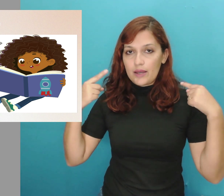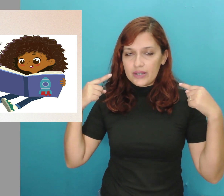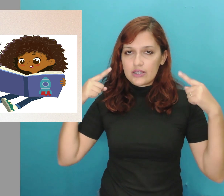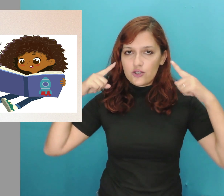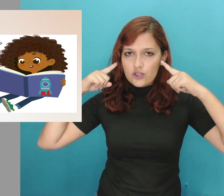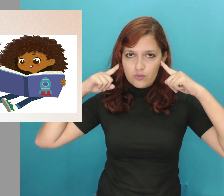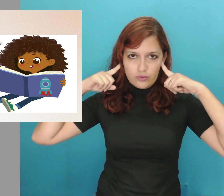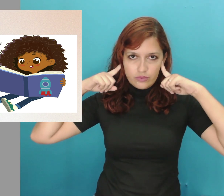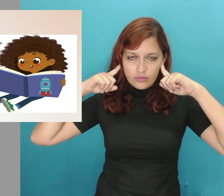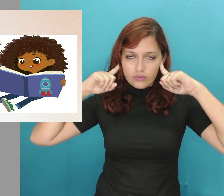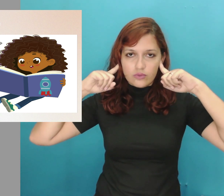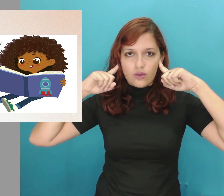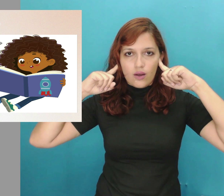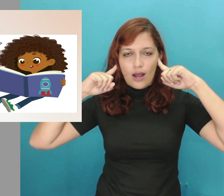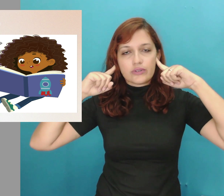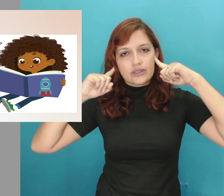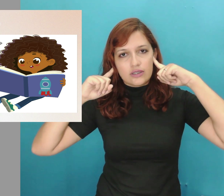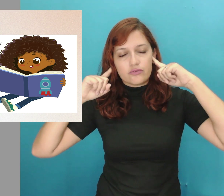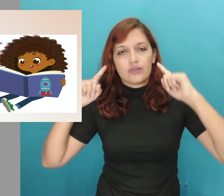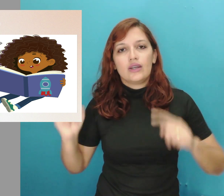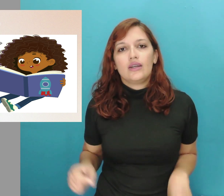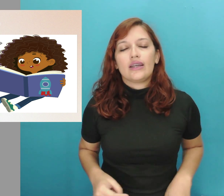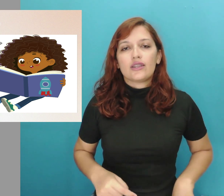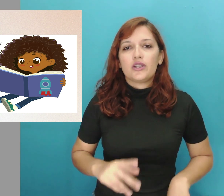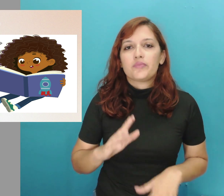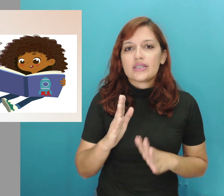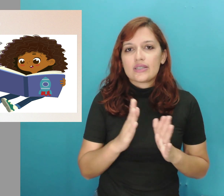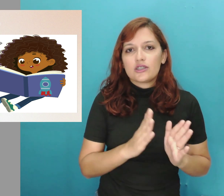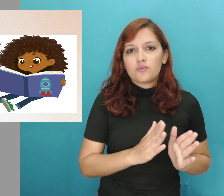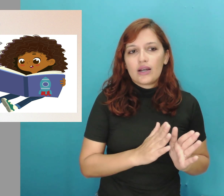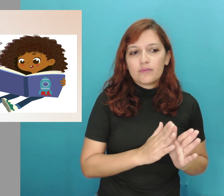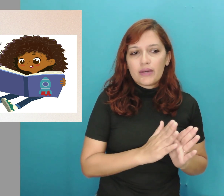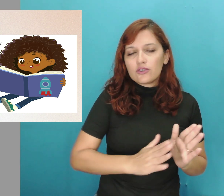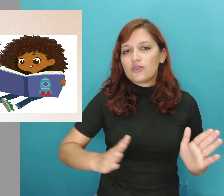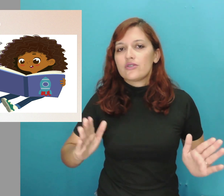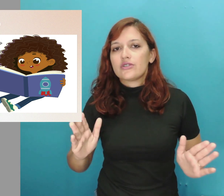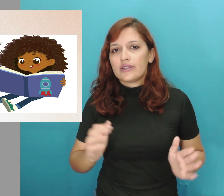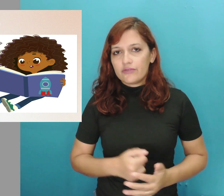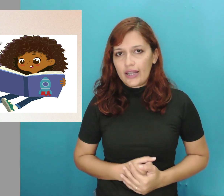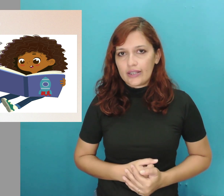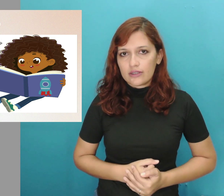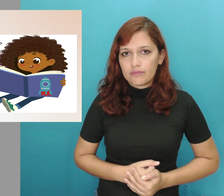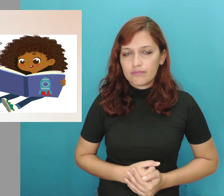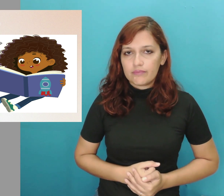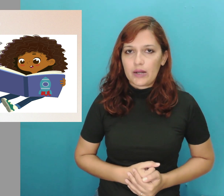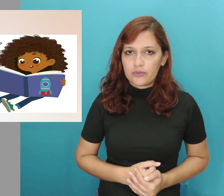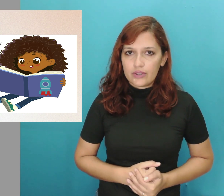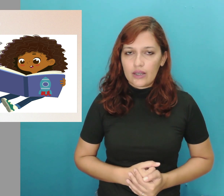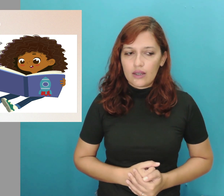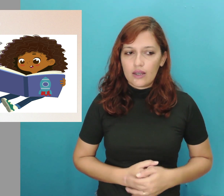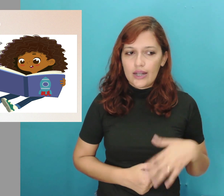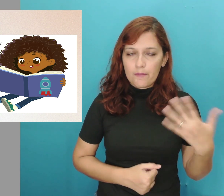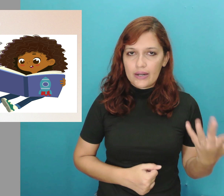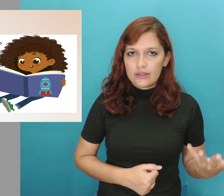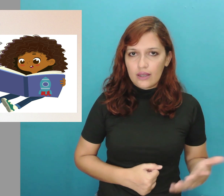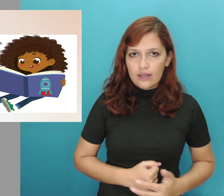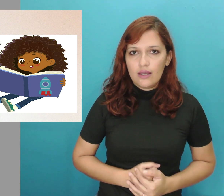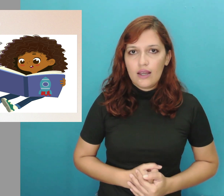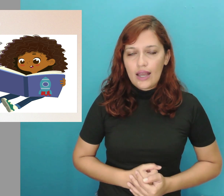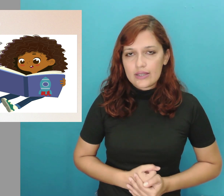esse estímulo auditivo. Então ele precisa de uma metodologia diferente para poder ele aprender essa